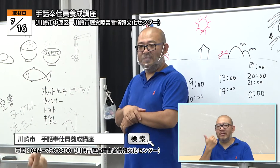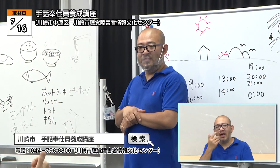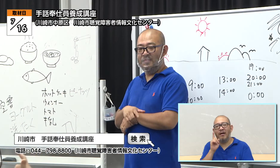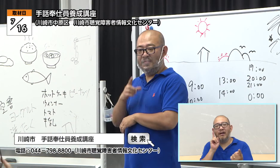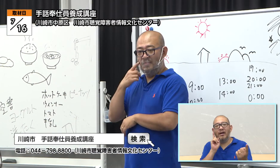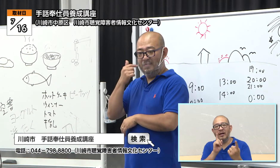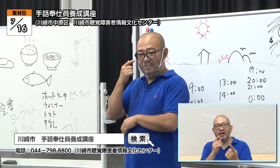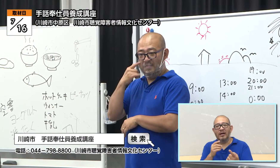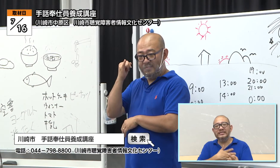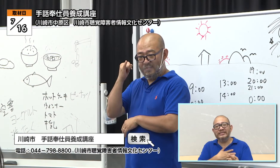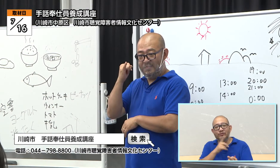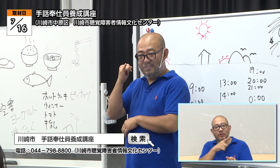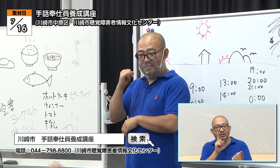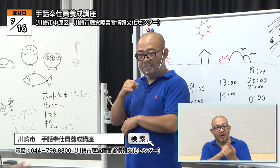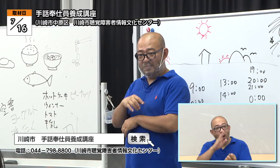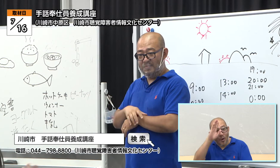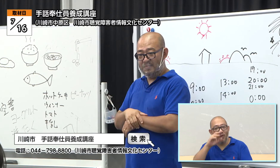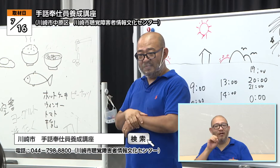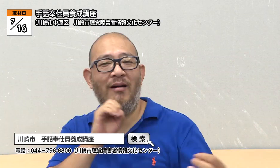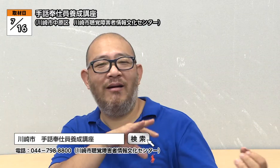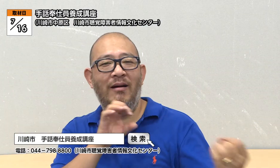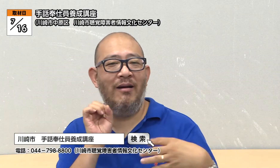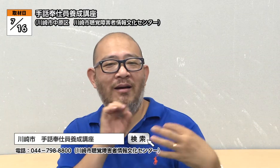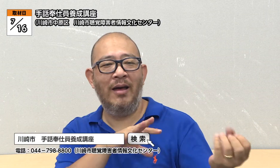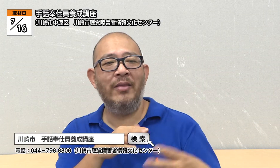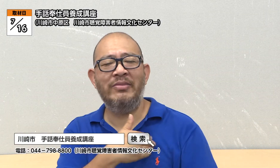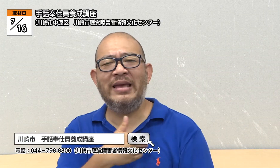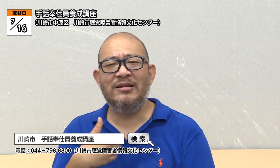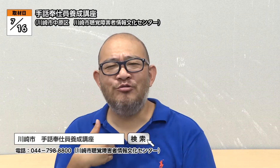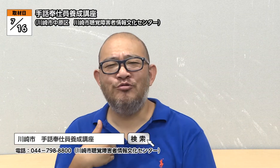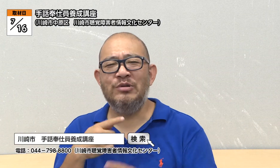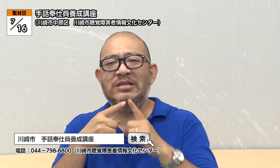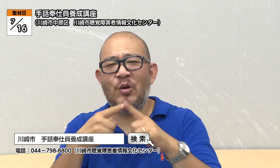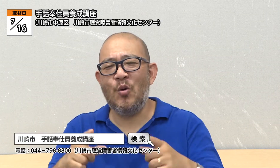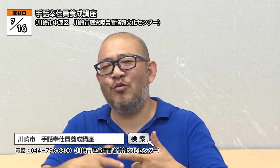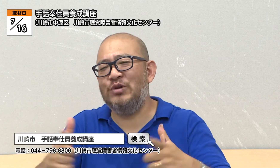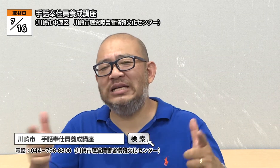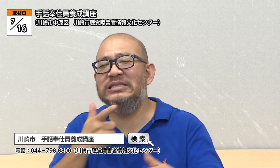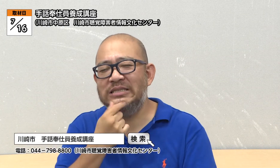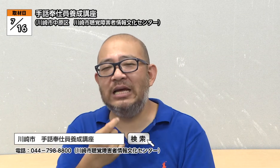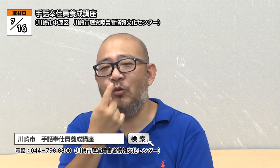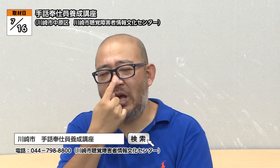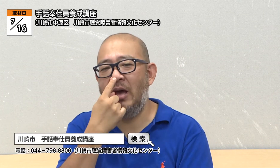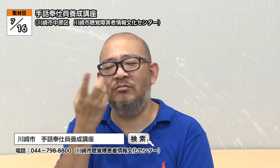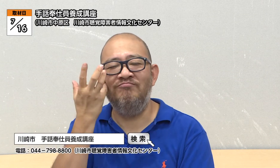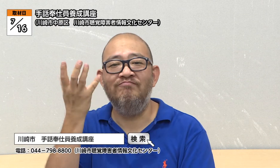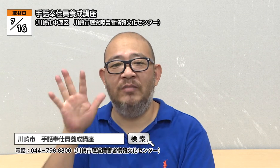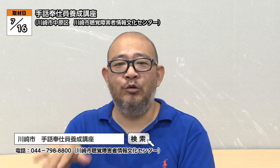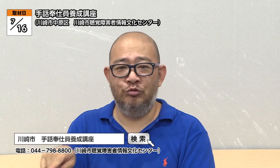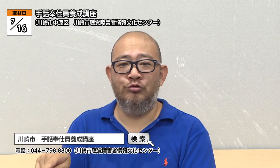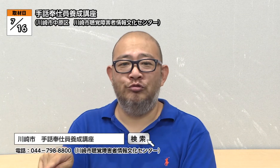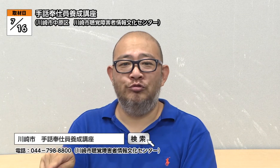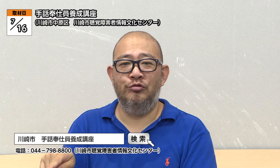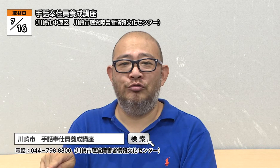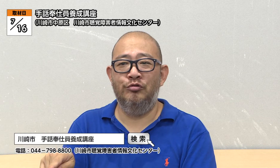を使って我々ろう者と話をしてほしい、そういう人が増えてほしいというのがやっぱり私たちの目標です。